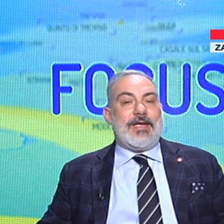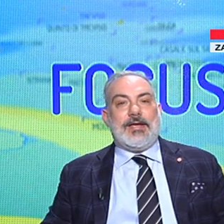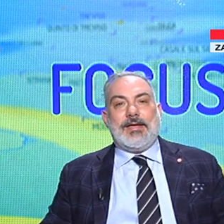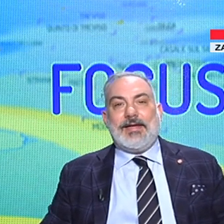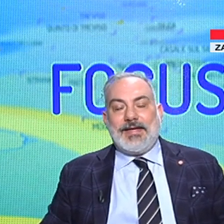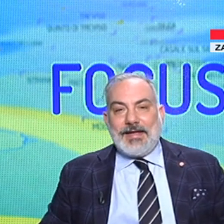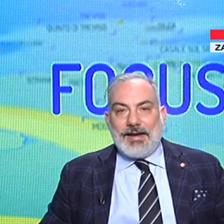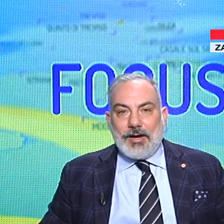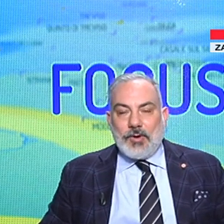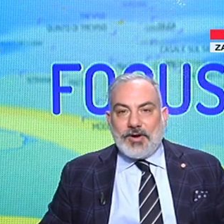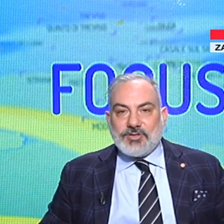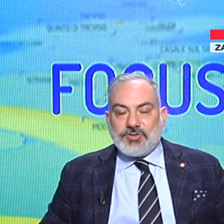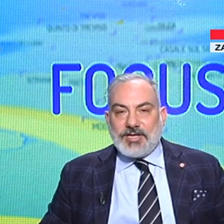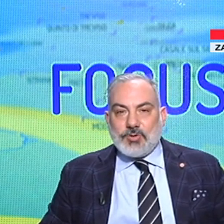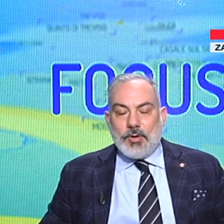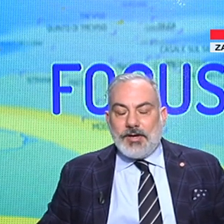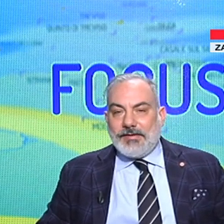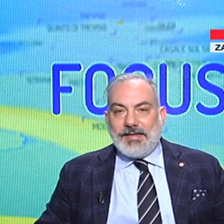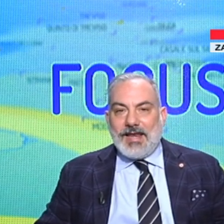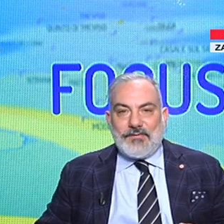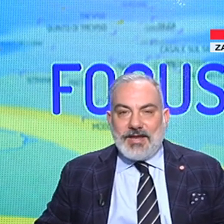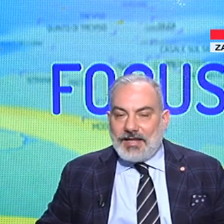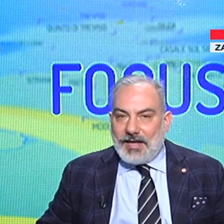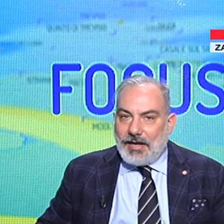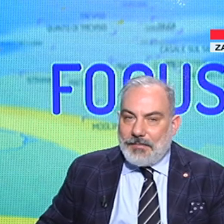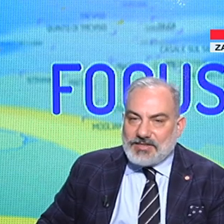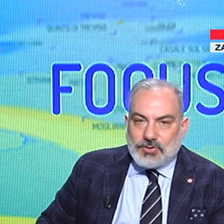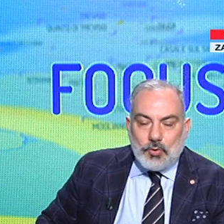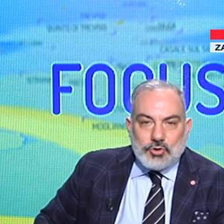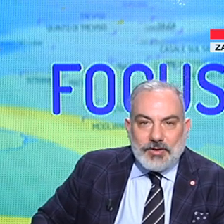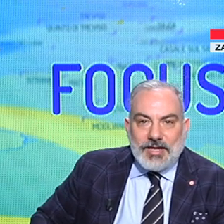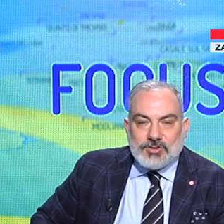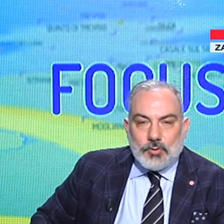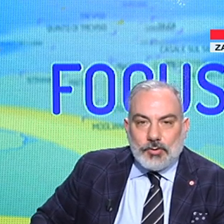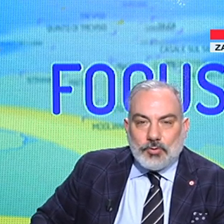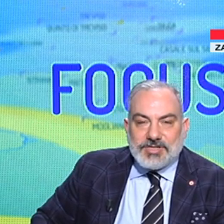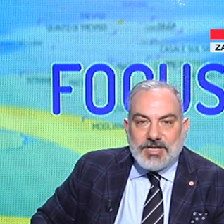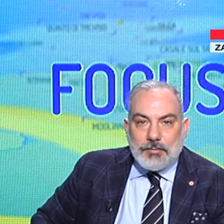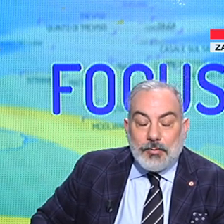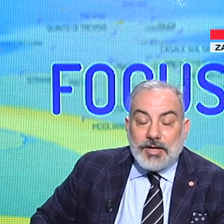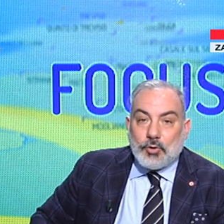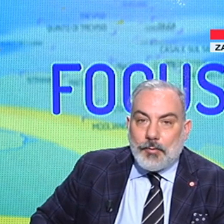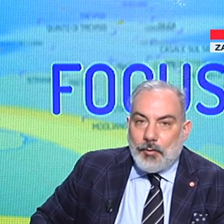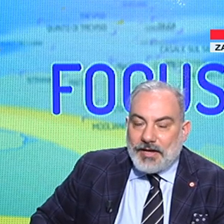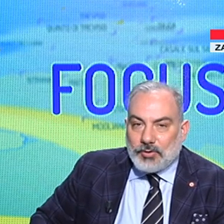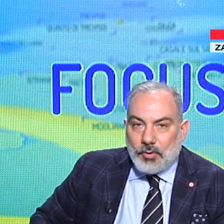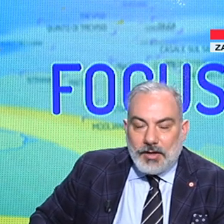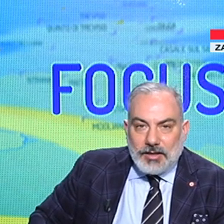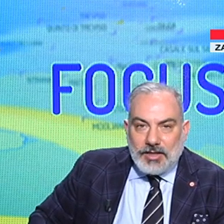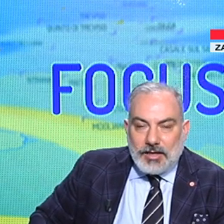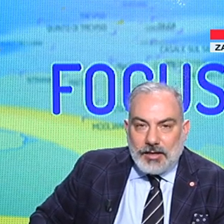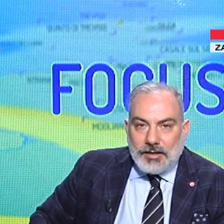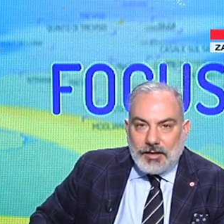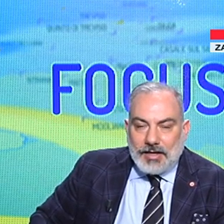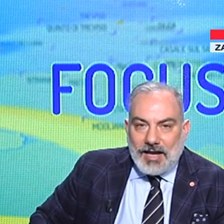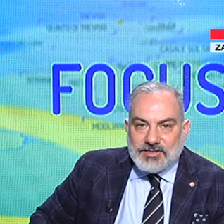fatto che quello che è successo la fine del mese scorso adesso non si stia riproponendo come aumento